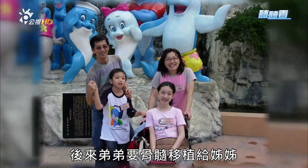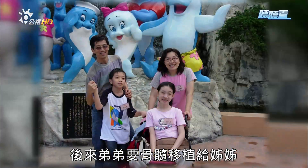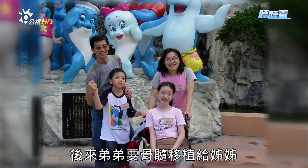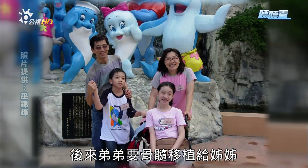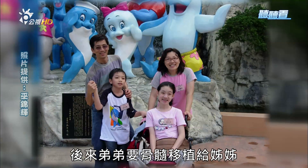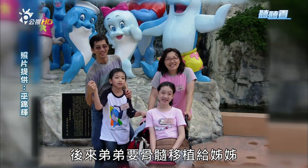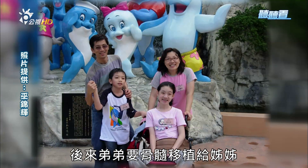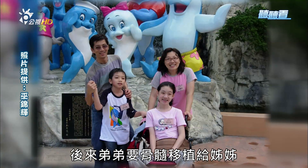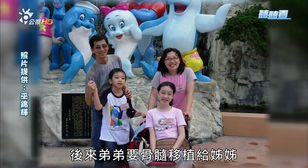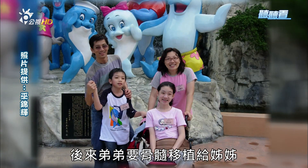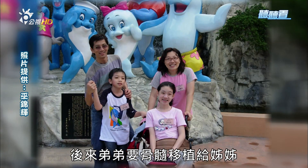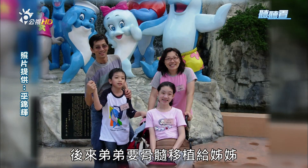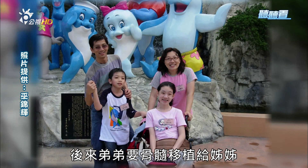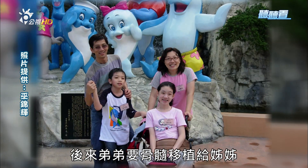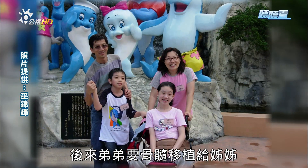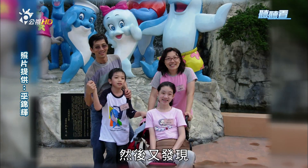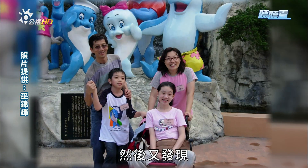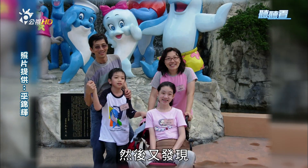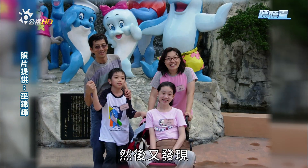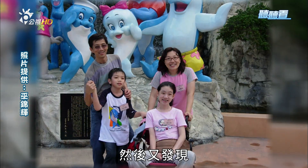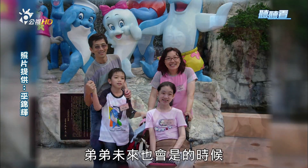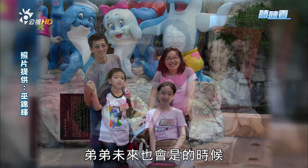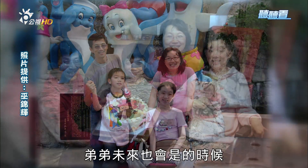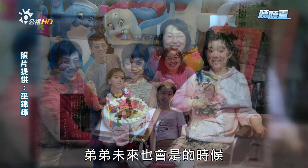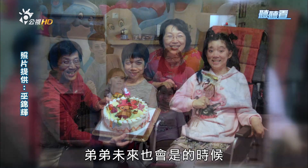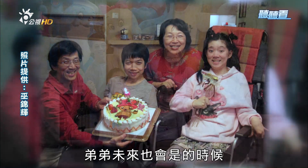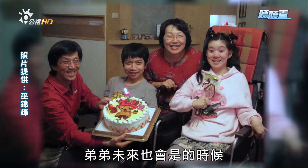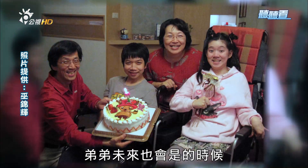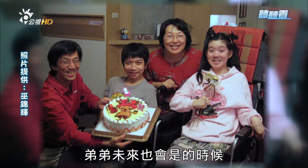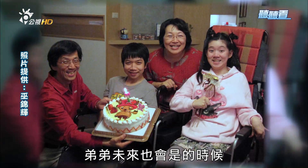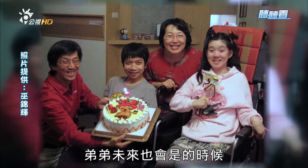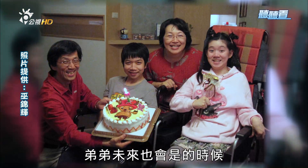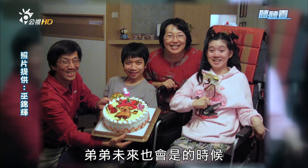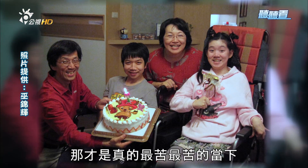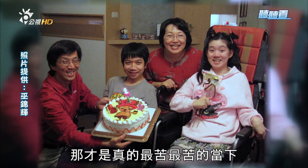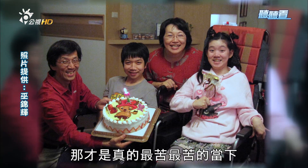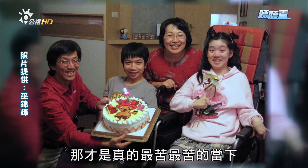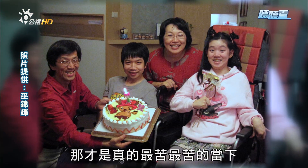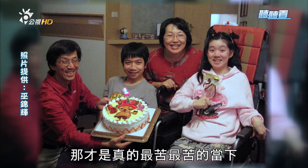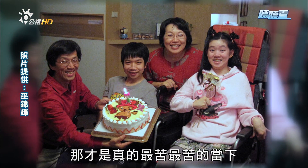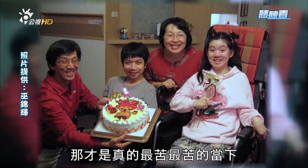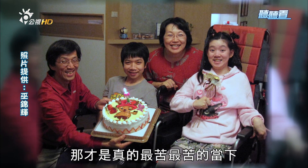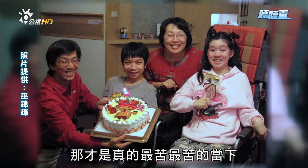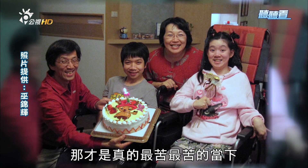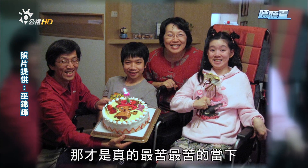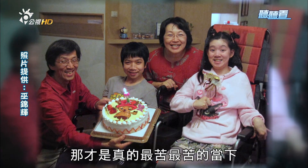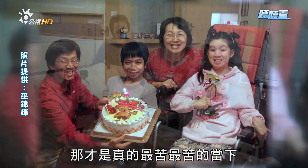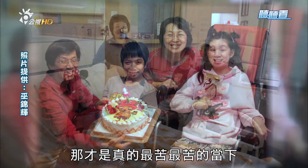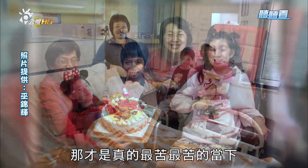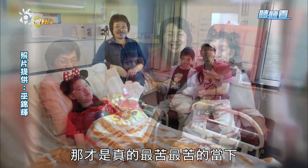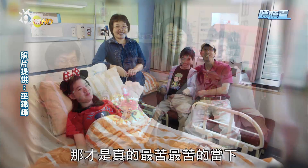移植给姐姐的，然后又发现弟弟未来也会是的时候，那才是真的最苦最苦的当